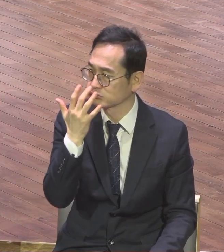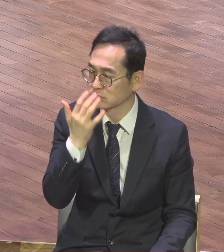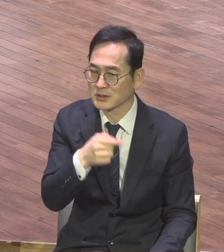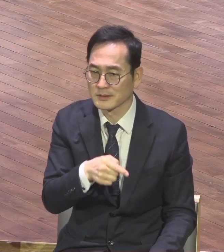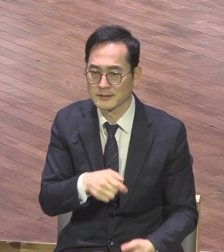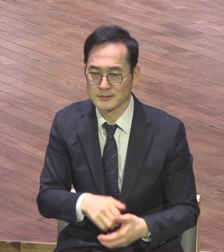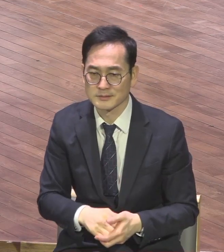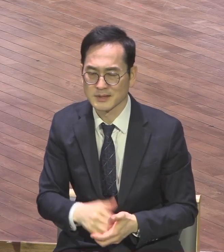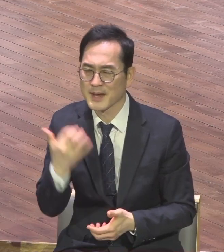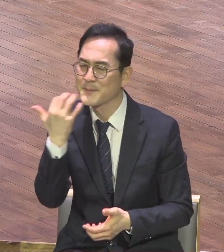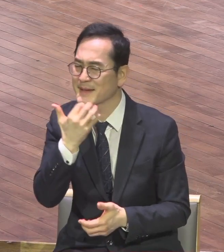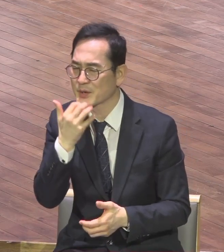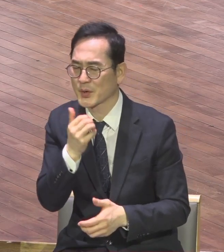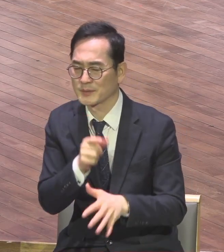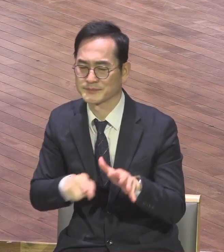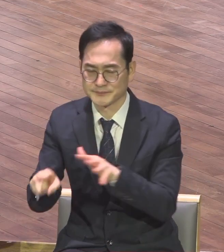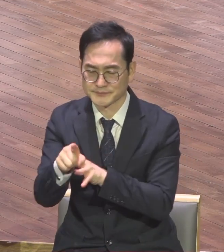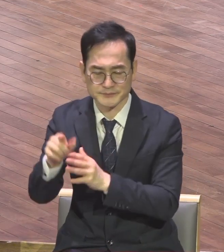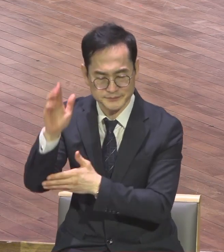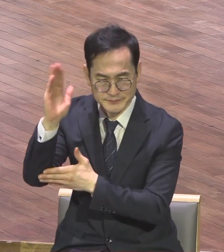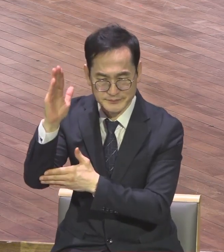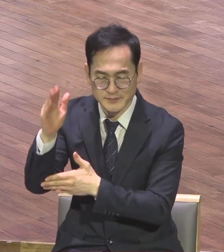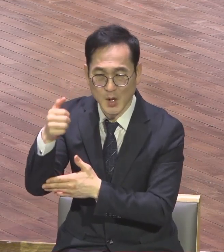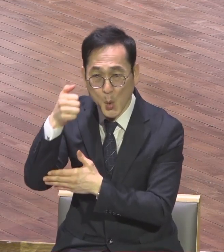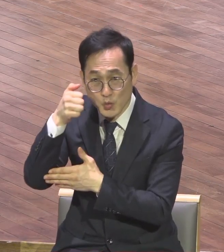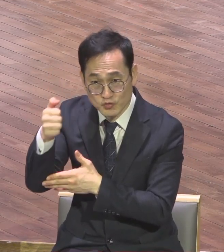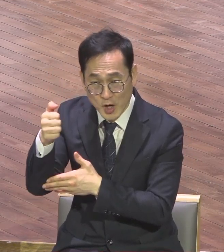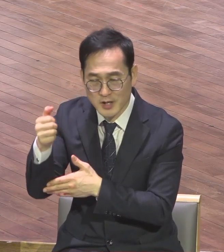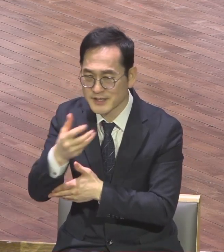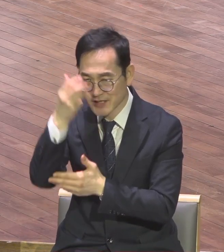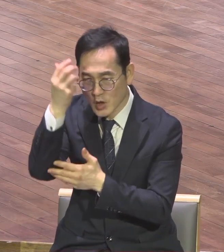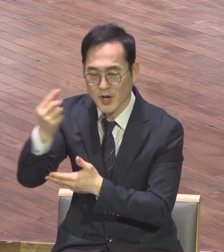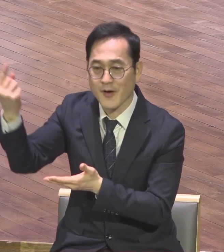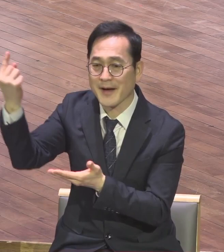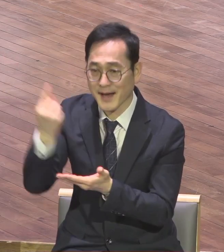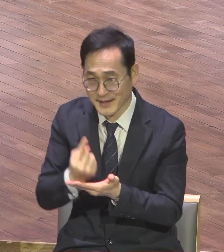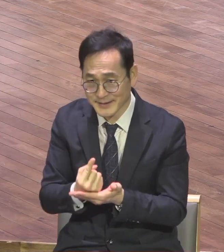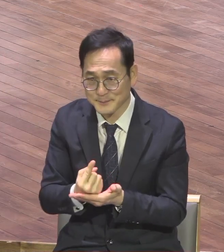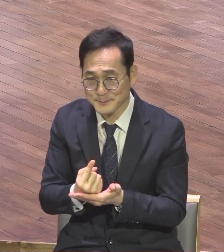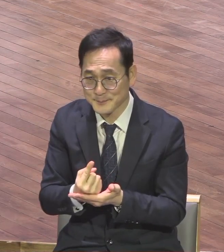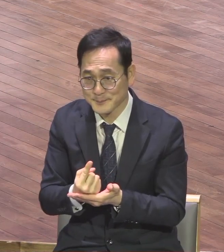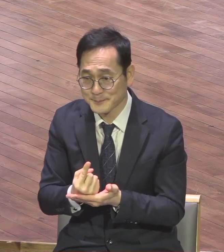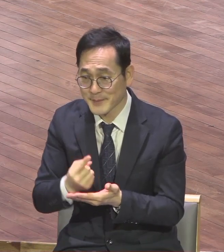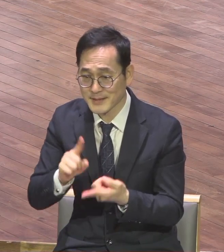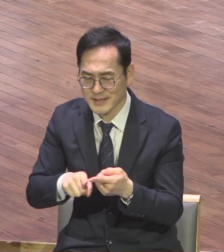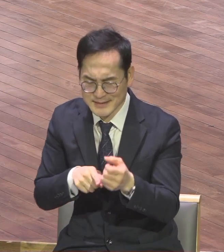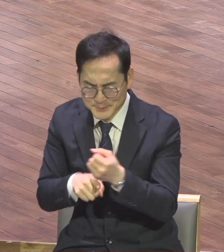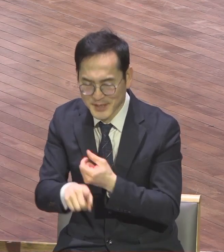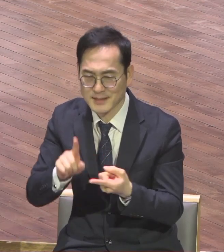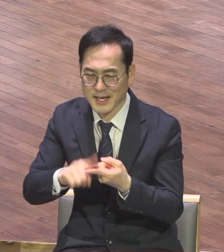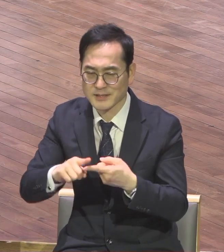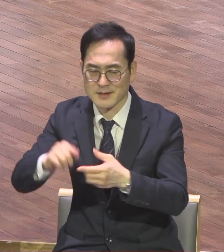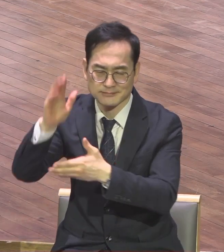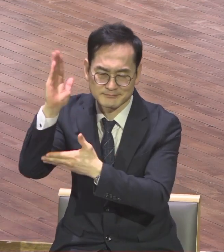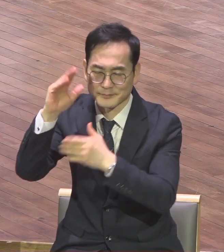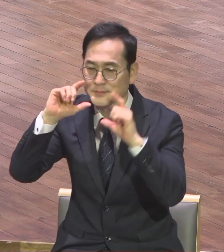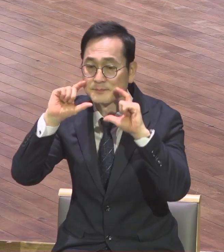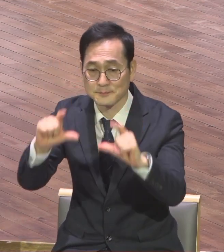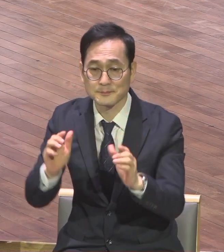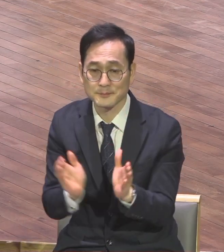베드로가 대표로 나서서 오순절 성령 강림의 이 참된 의미를